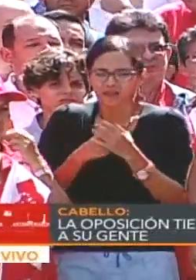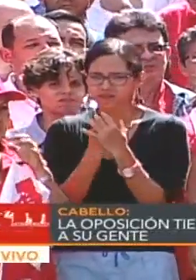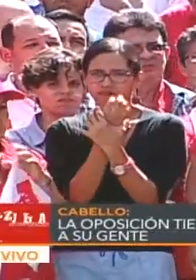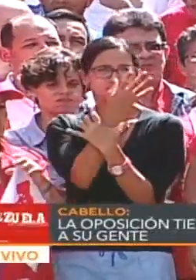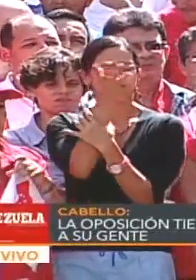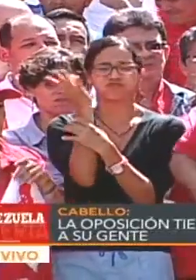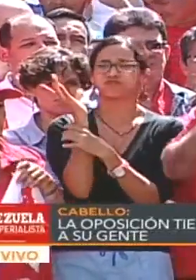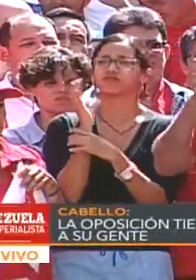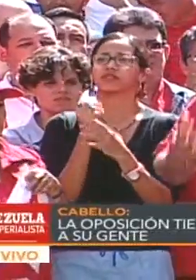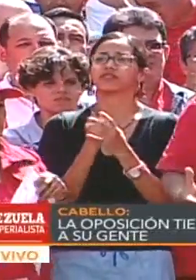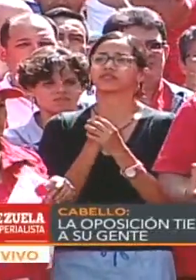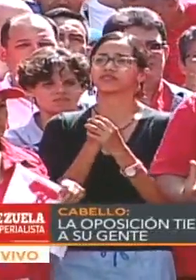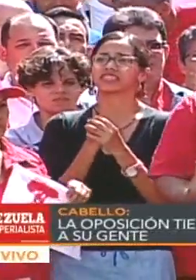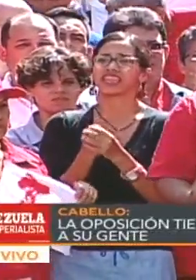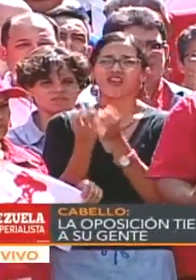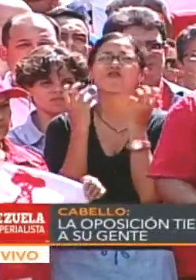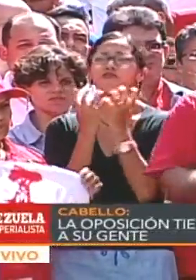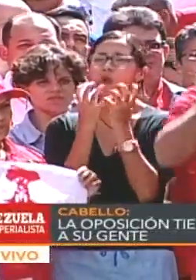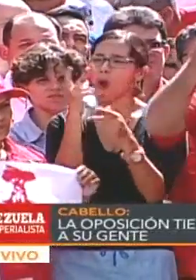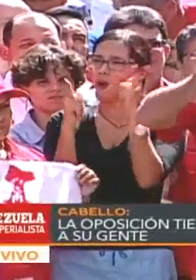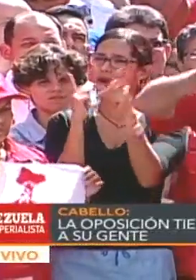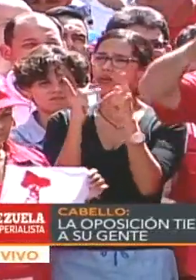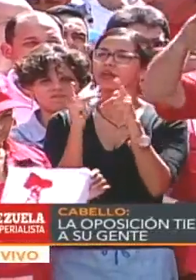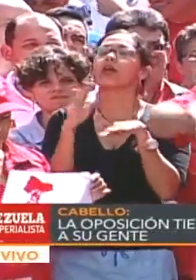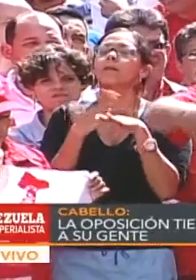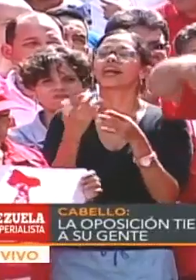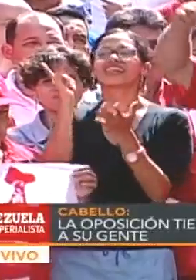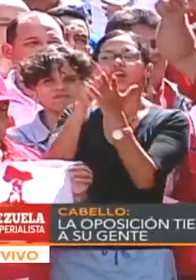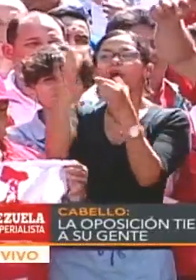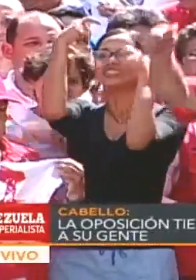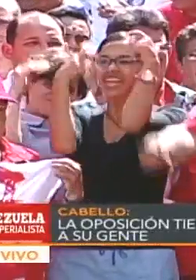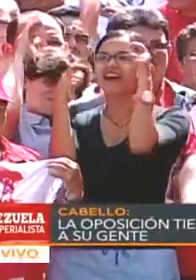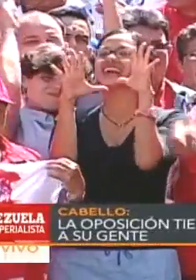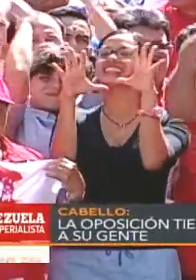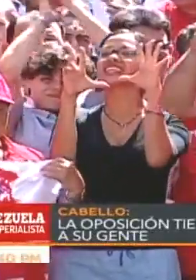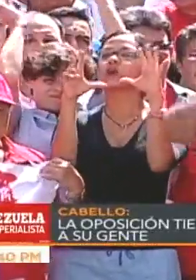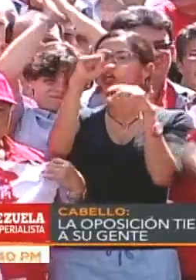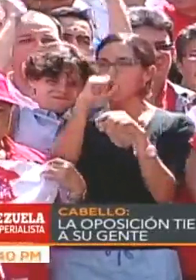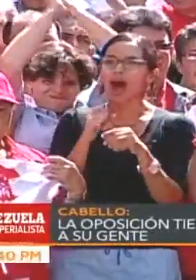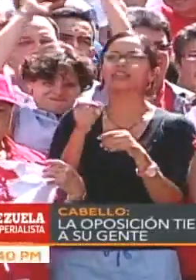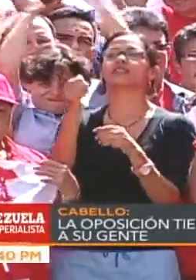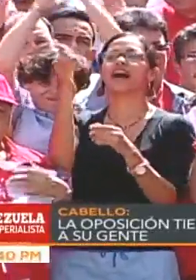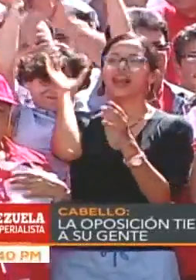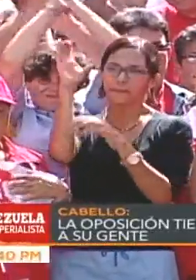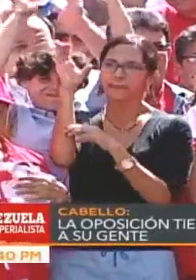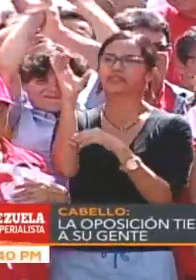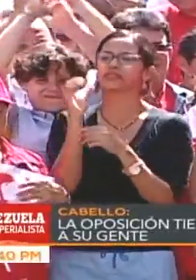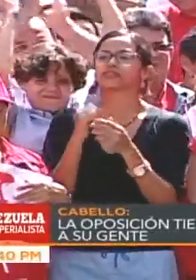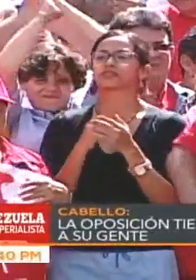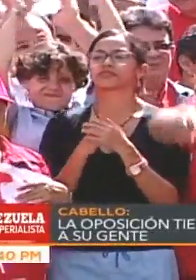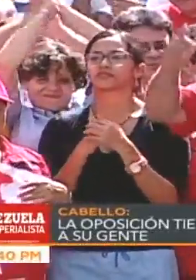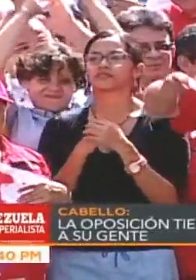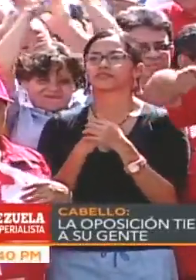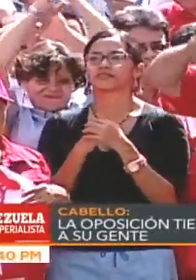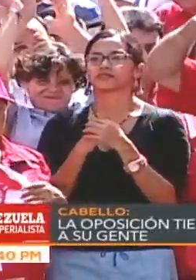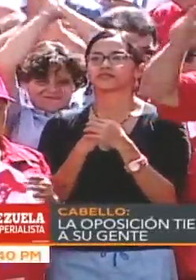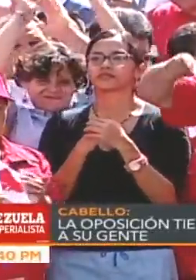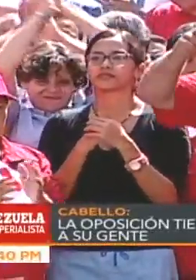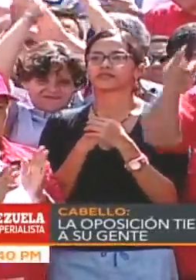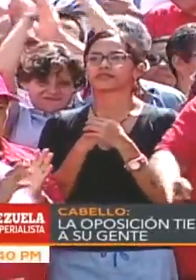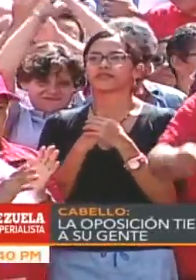frutos. Y está dando frutos porque llegó Hugo Chávez hace 18 años a la patria y le